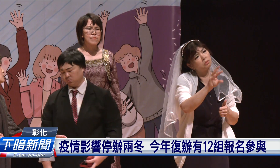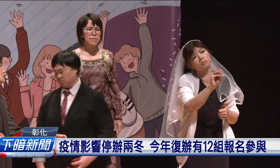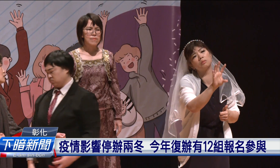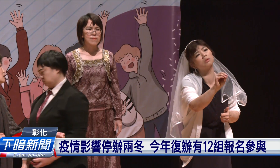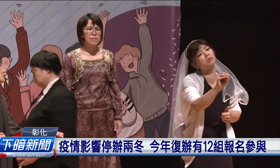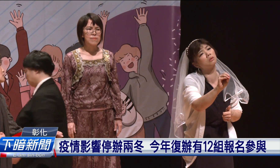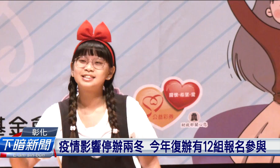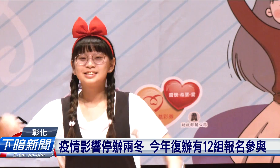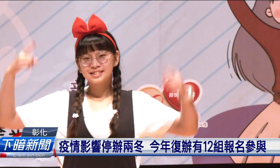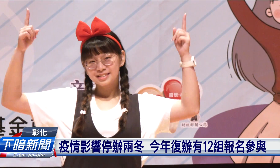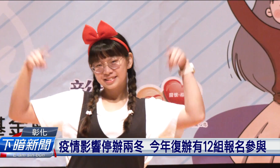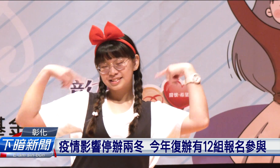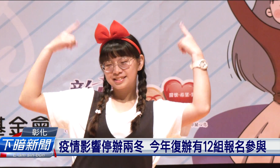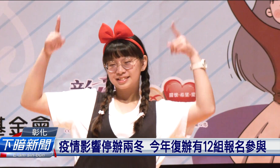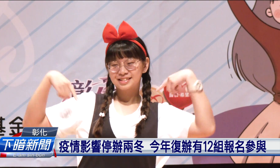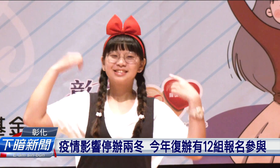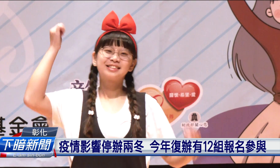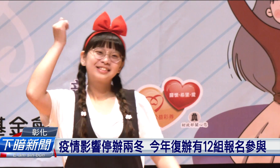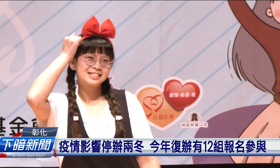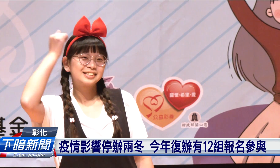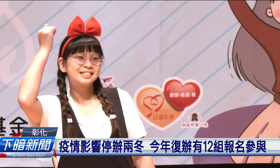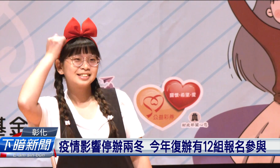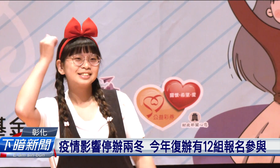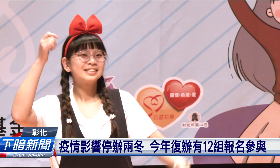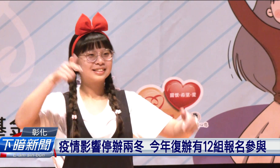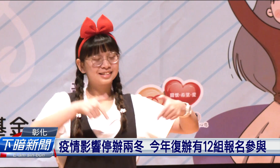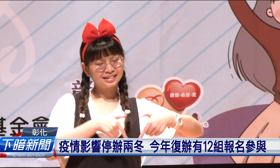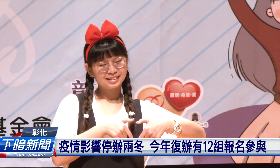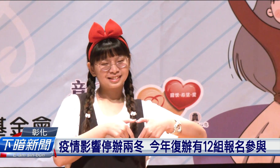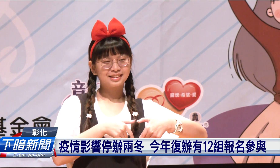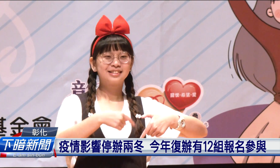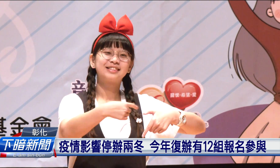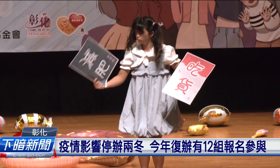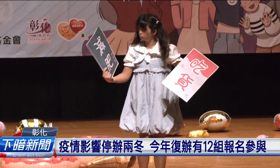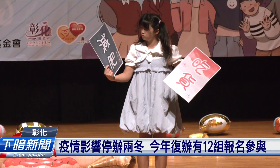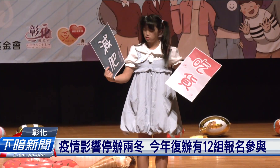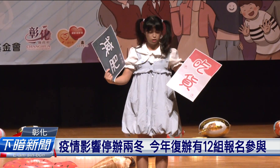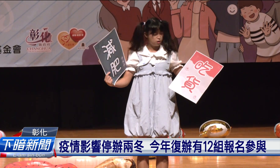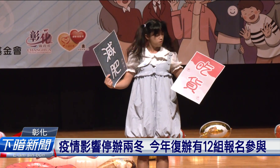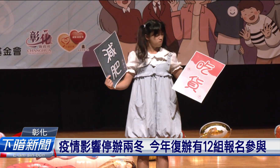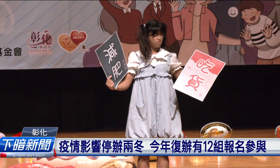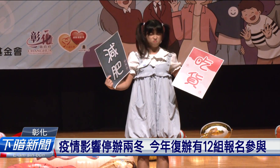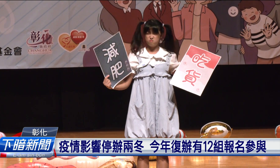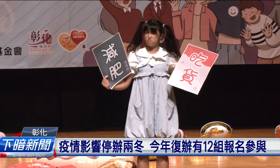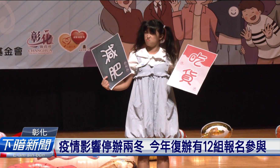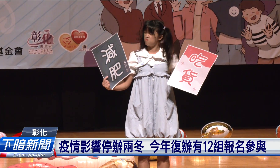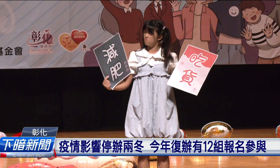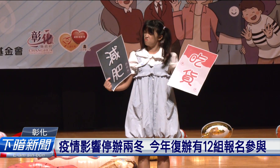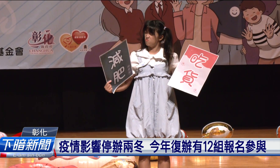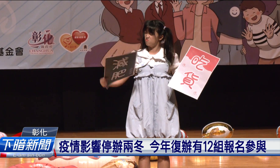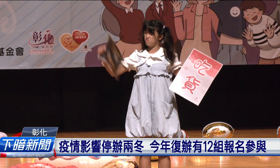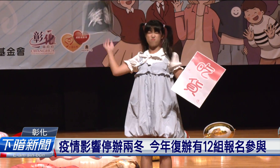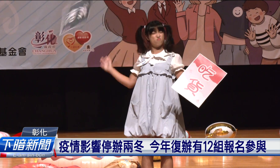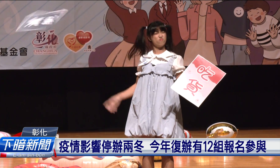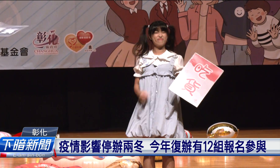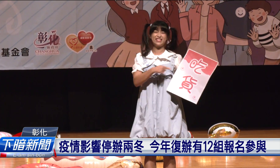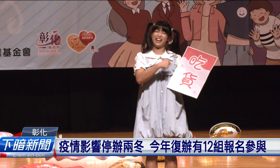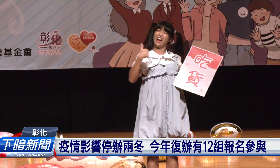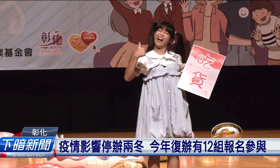年，今年才恢复举办。计共有12组人报名，分别来自双北市、宜兰、新竹、彰化、